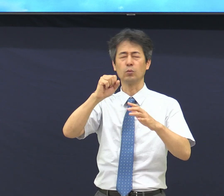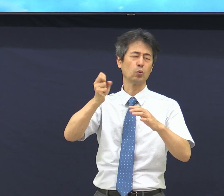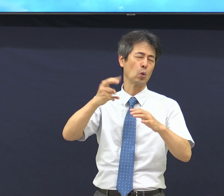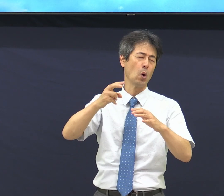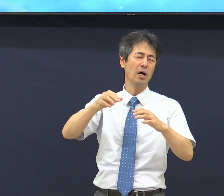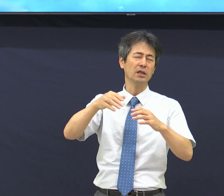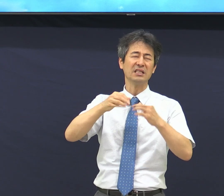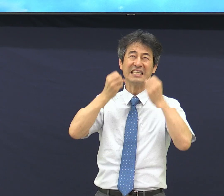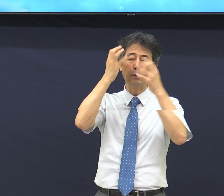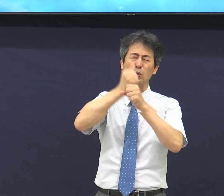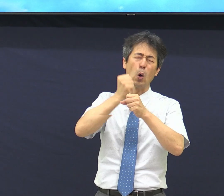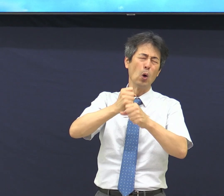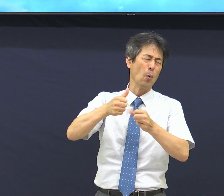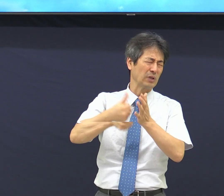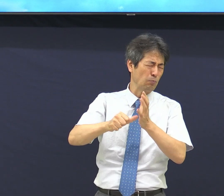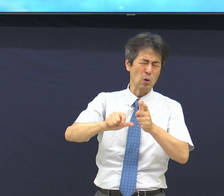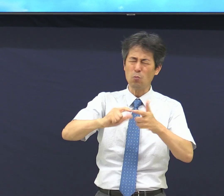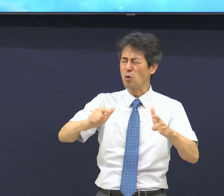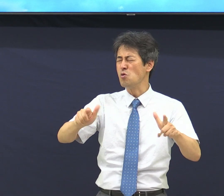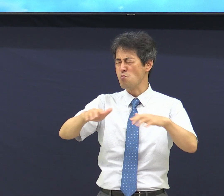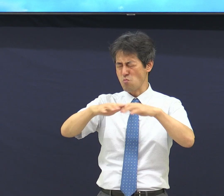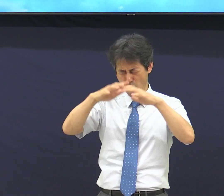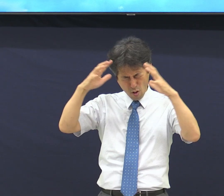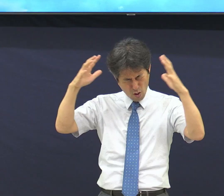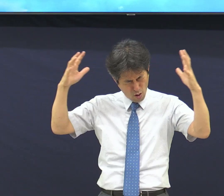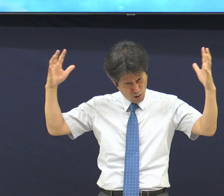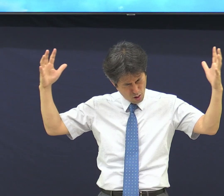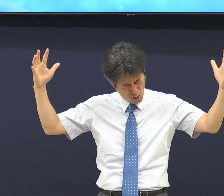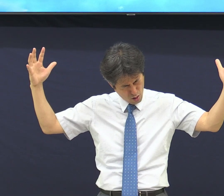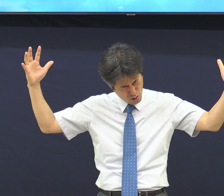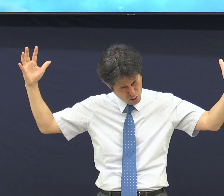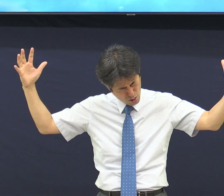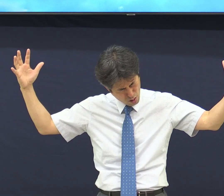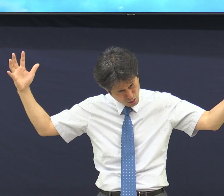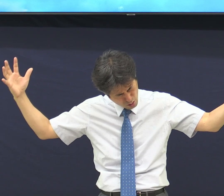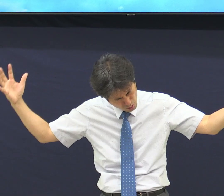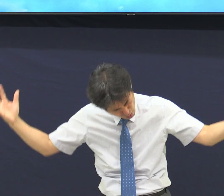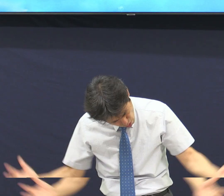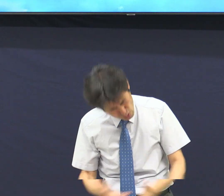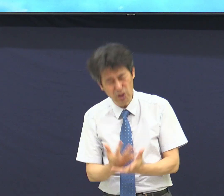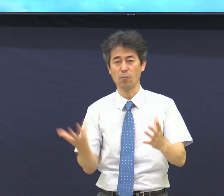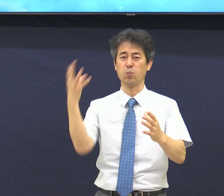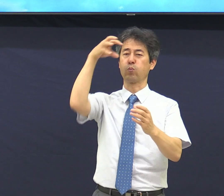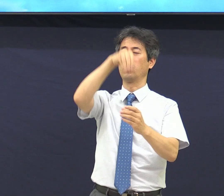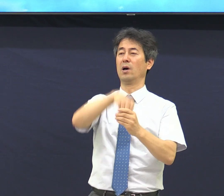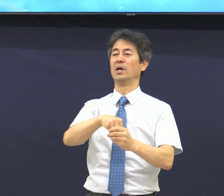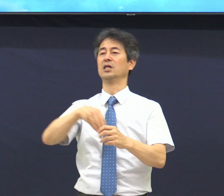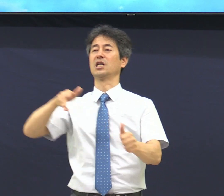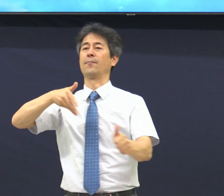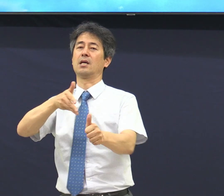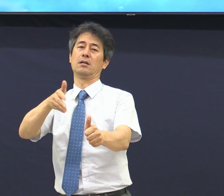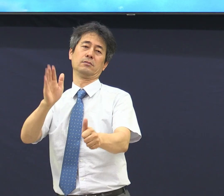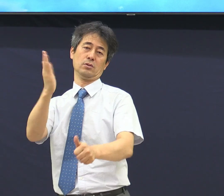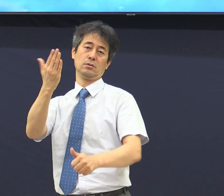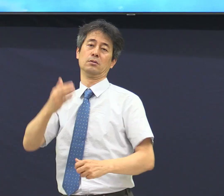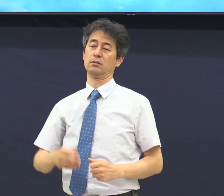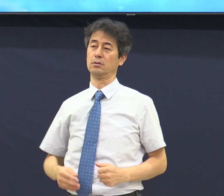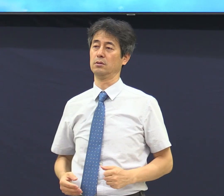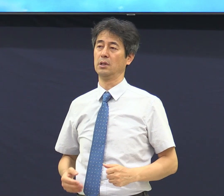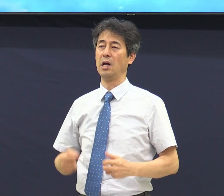악하고 선한 창조 모든 피조물 그 모든 것을 포함하여 주님의 섭리가